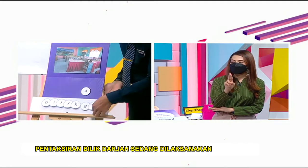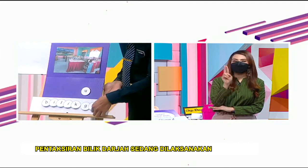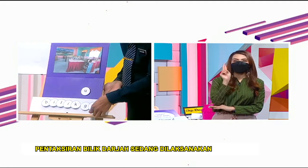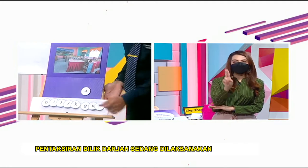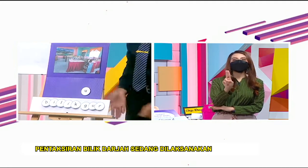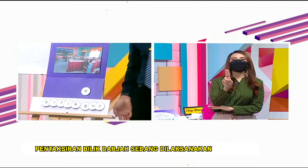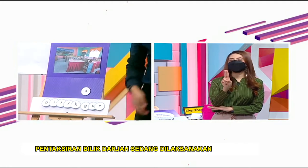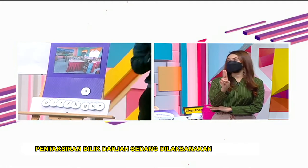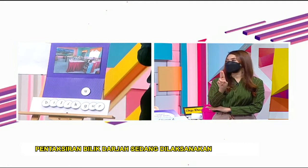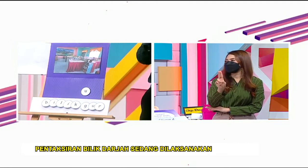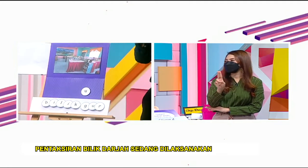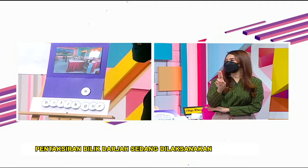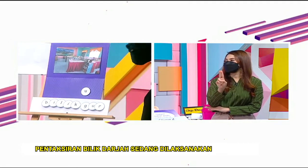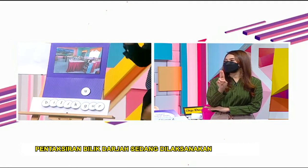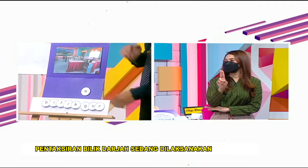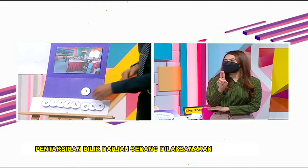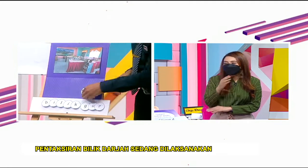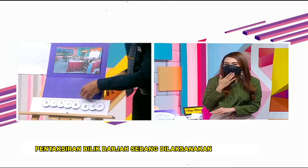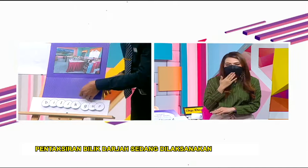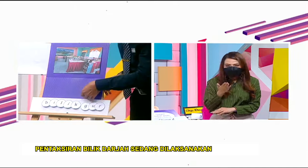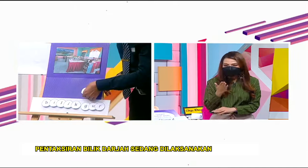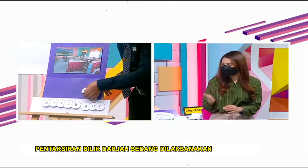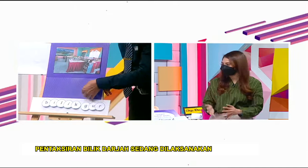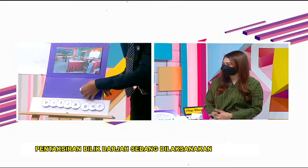R. U. U. Pandainya.